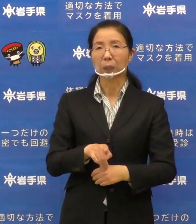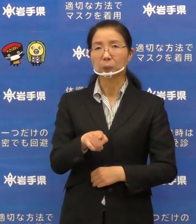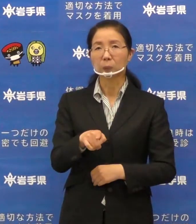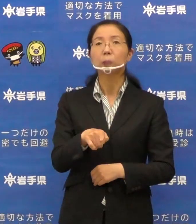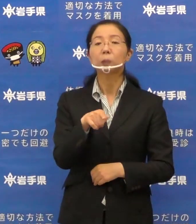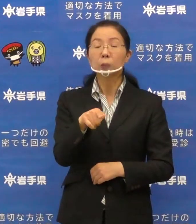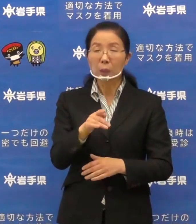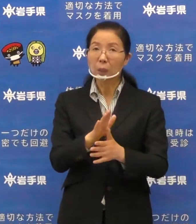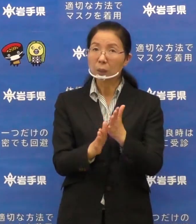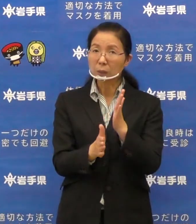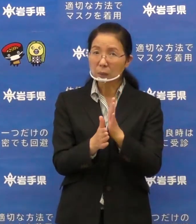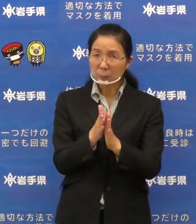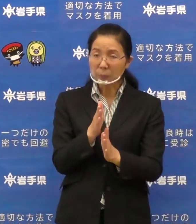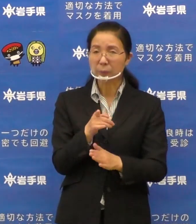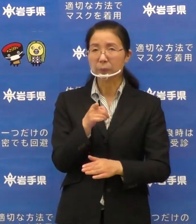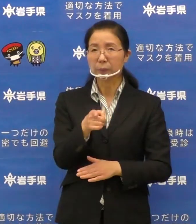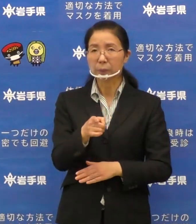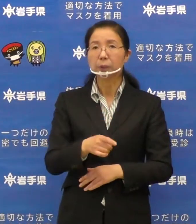まあ、改めてこう